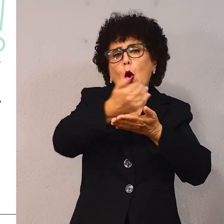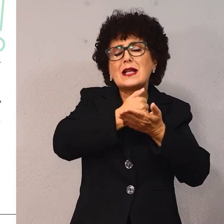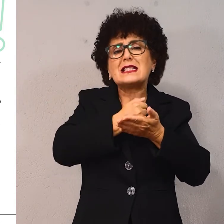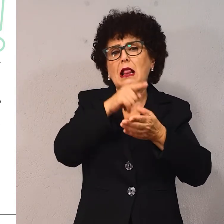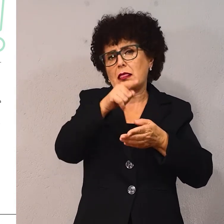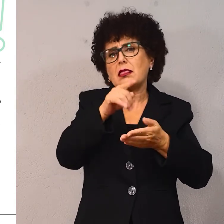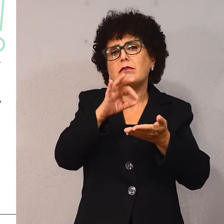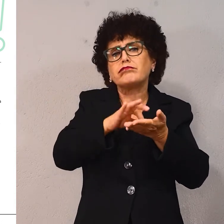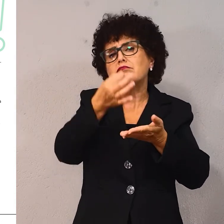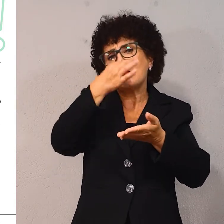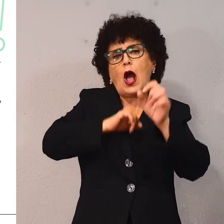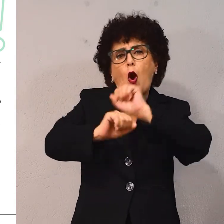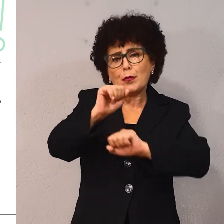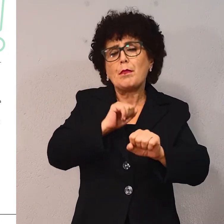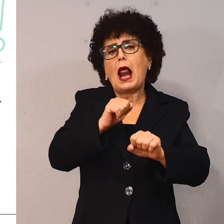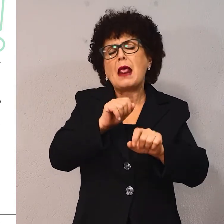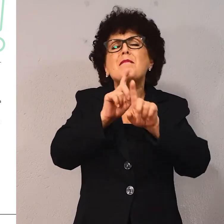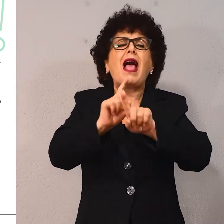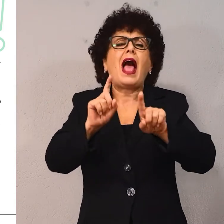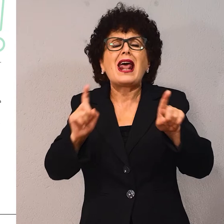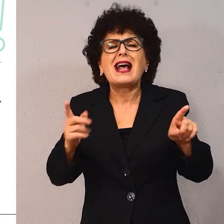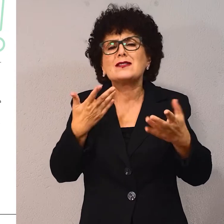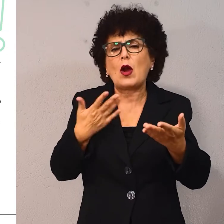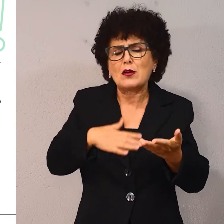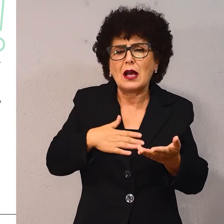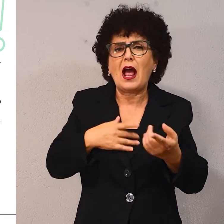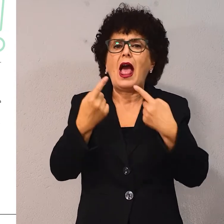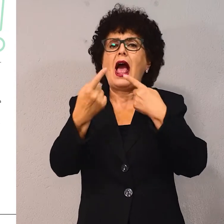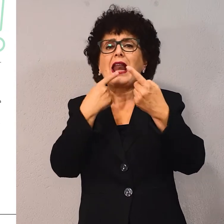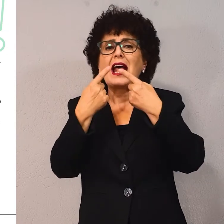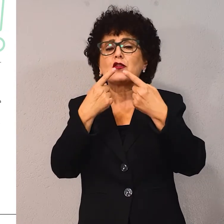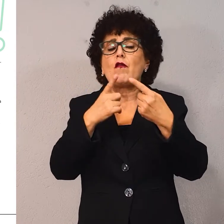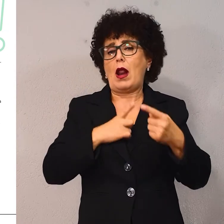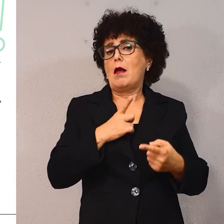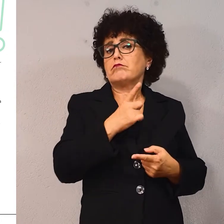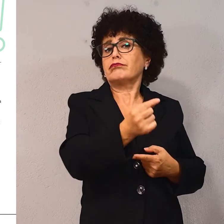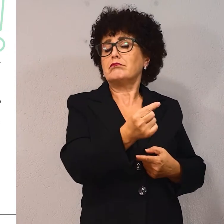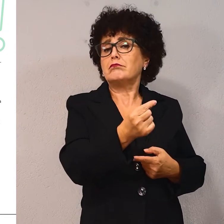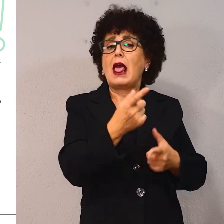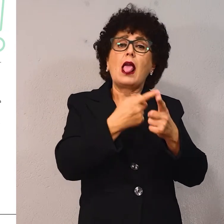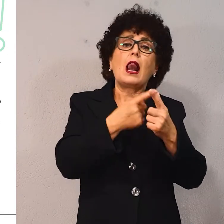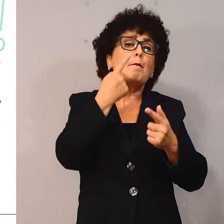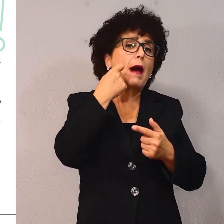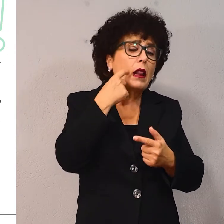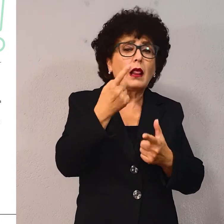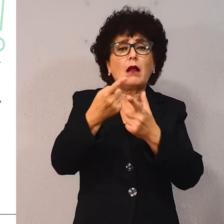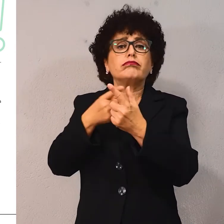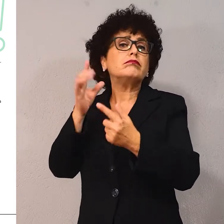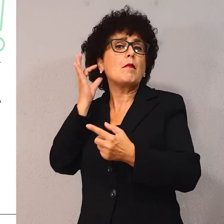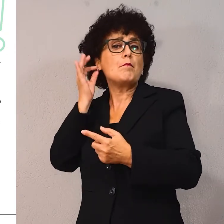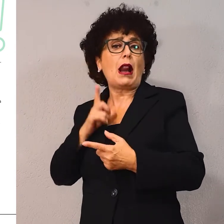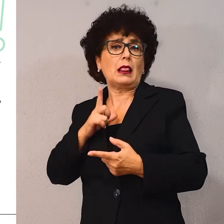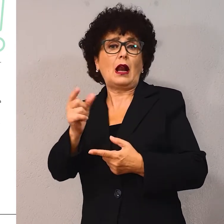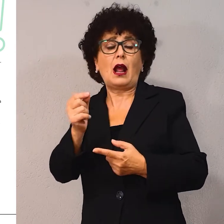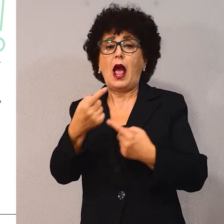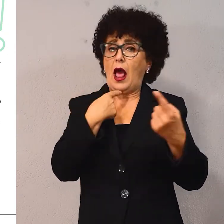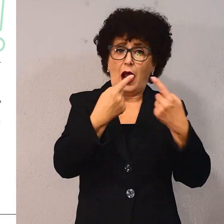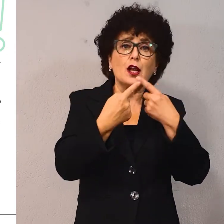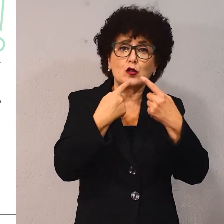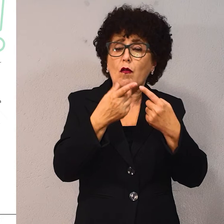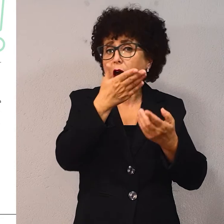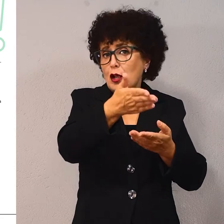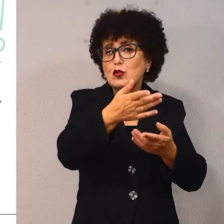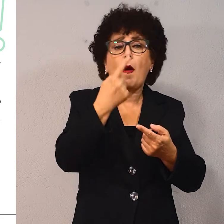повеќето контрацептивни методи. Разговор со партнерот или партнерката. Разговарај со партнерот